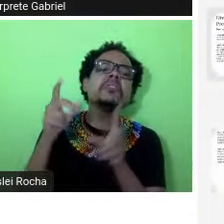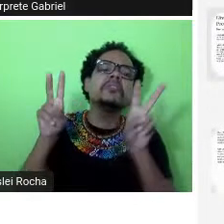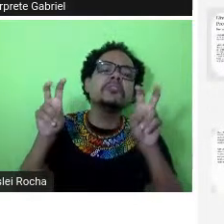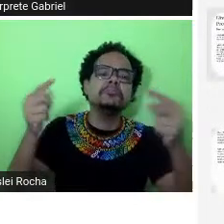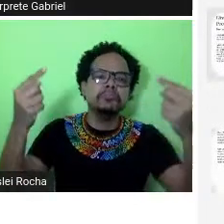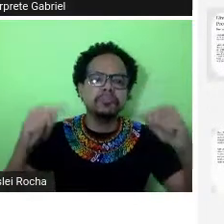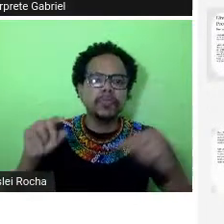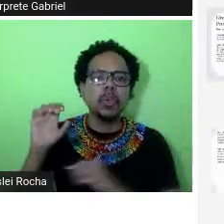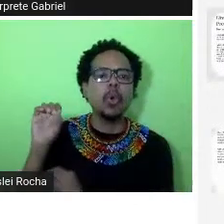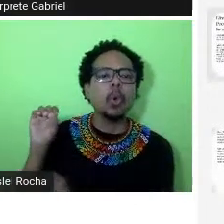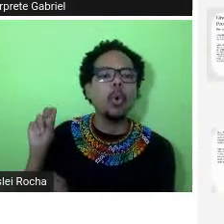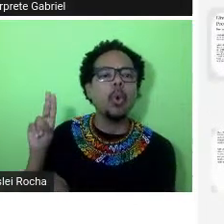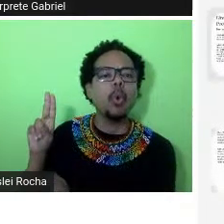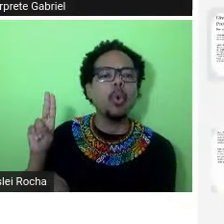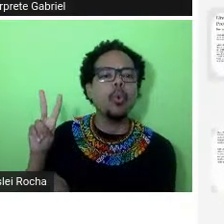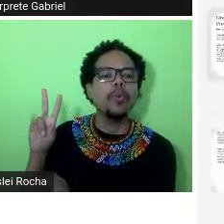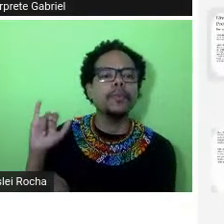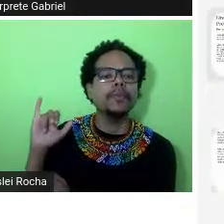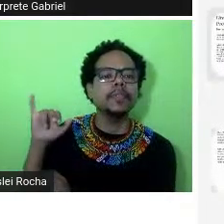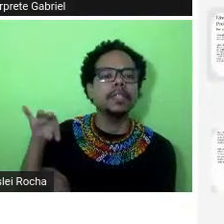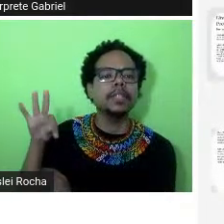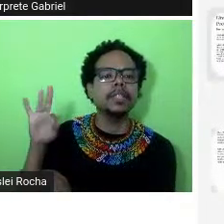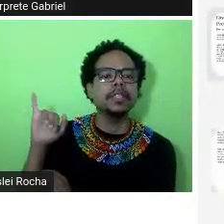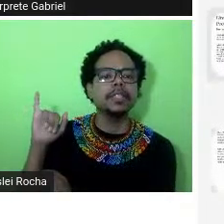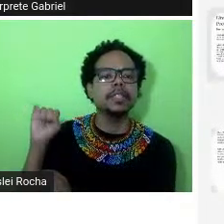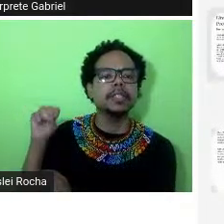nós temos diversos temas e